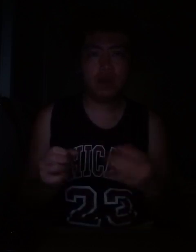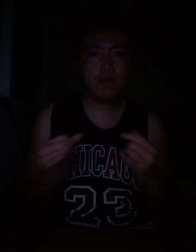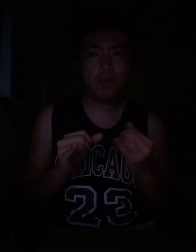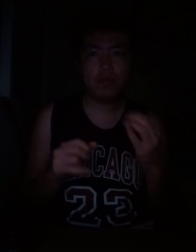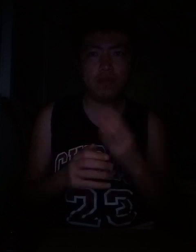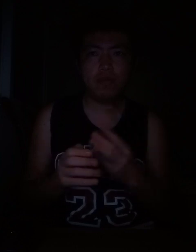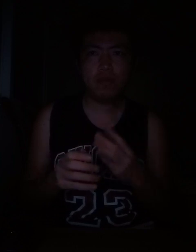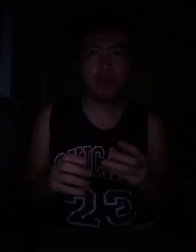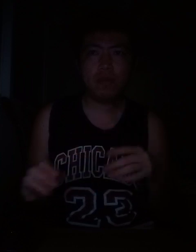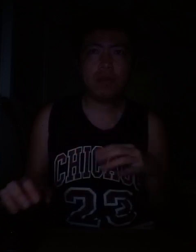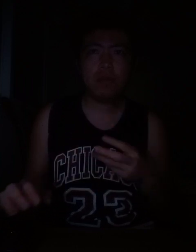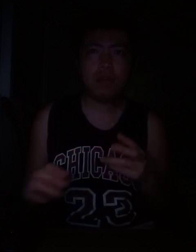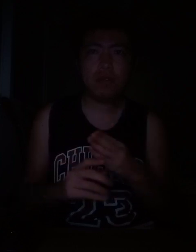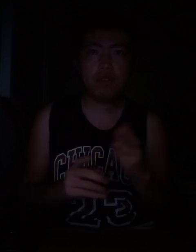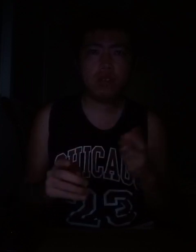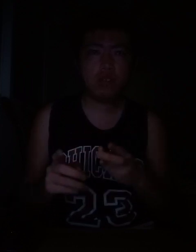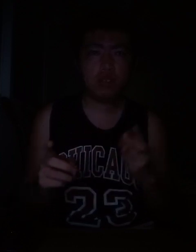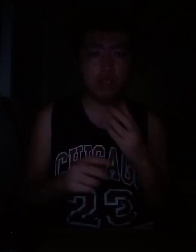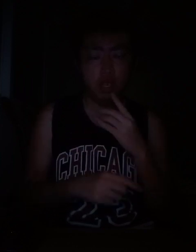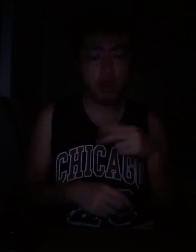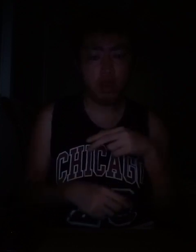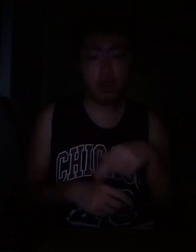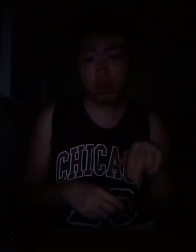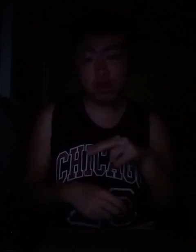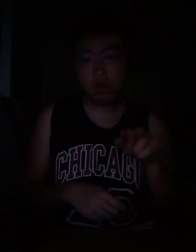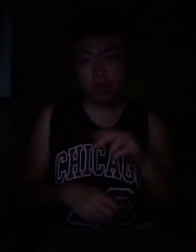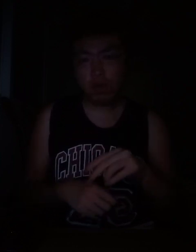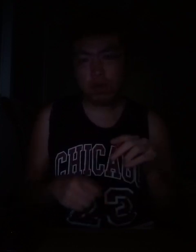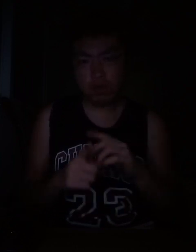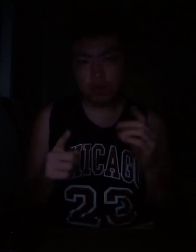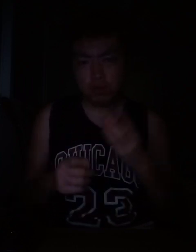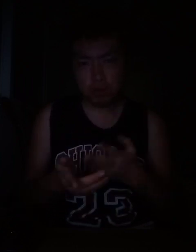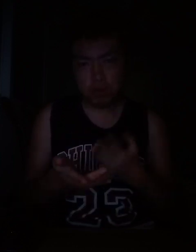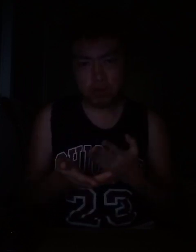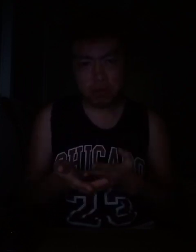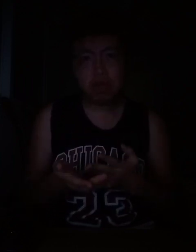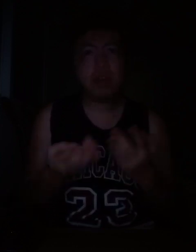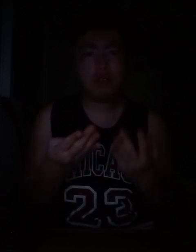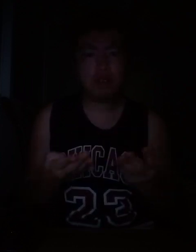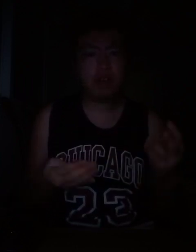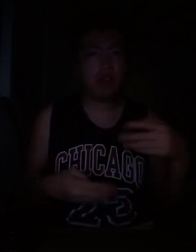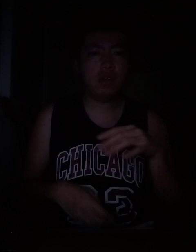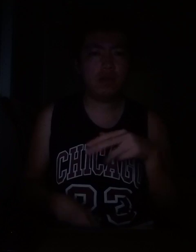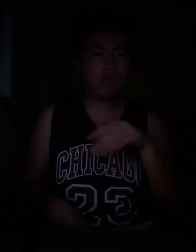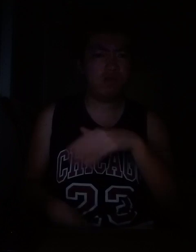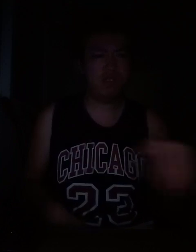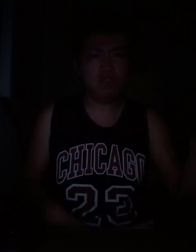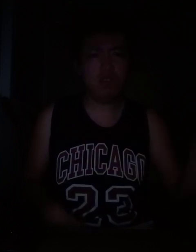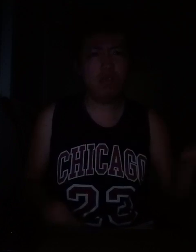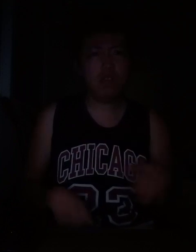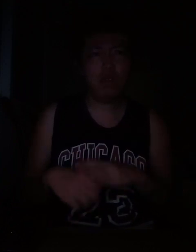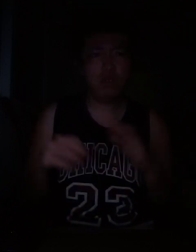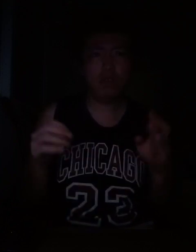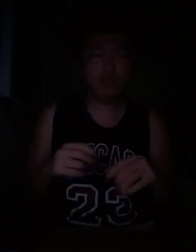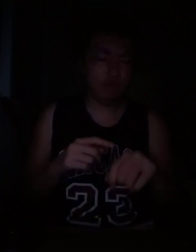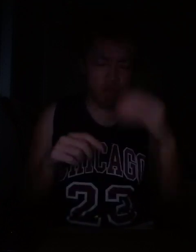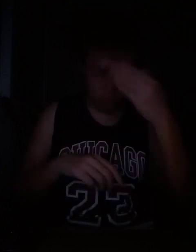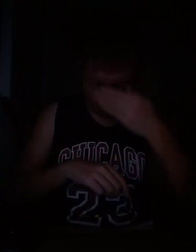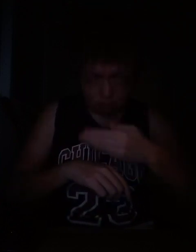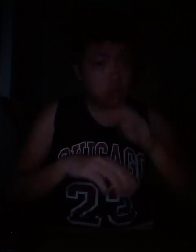외면했습니다. 이재명 대표는 전임 혁신위원장이 9시간 만에 물러났을 때도 사과하지 않은 채